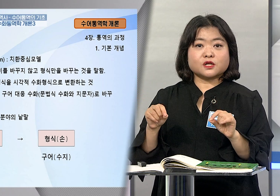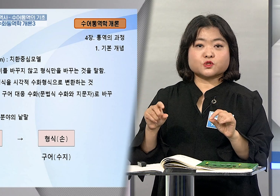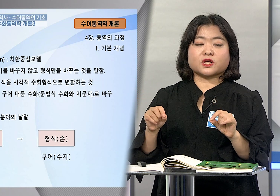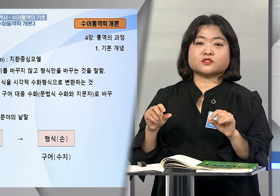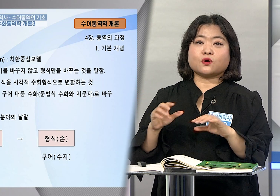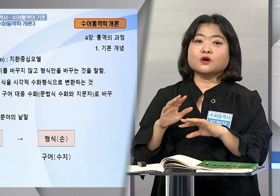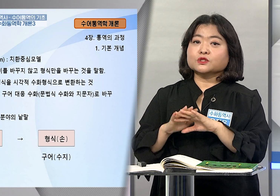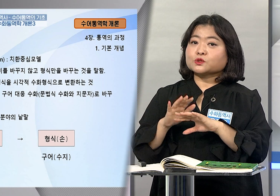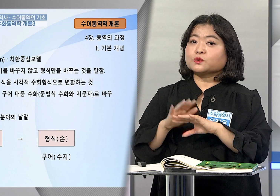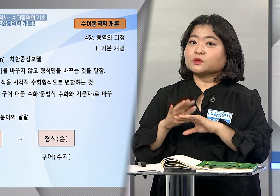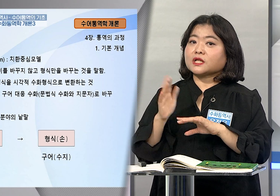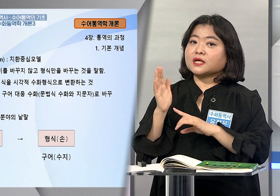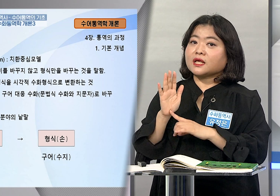수 있겠죠. 손으로 나타내는